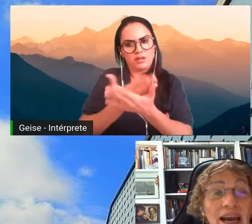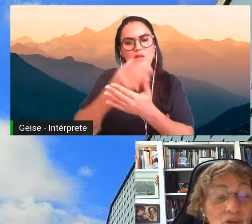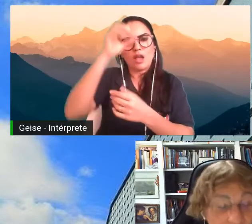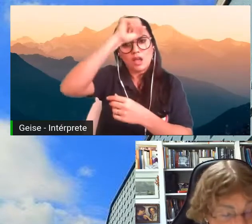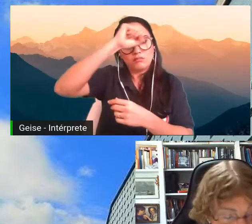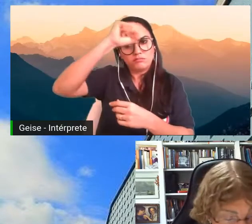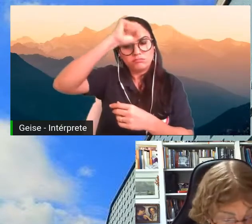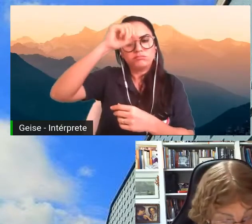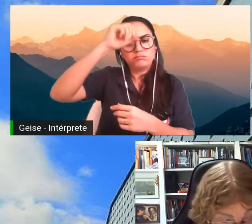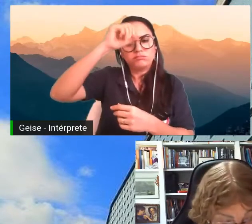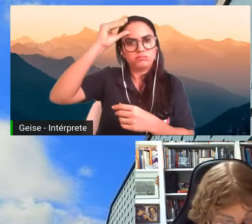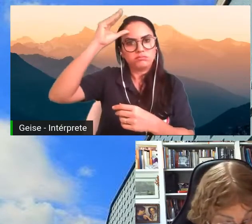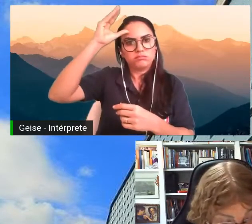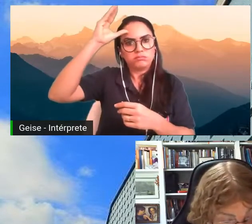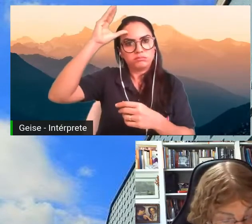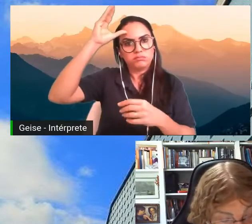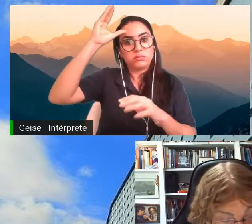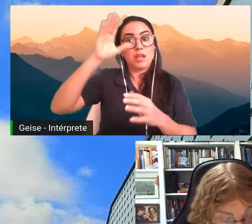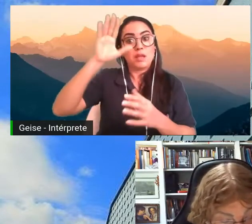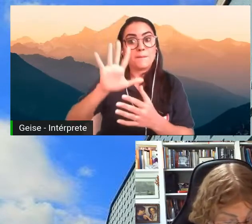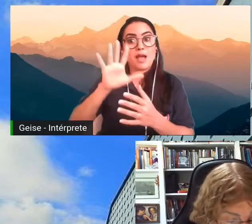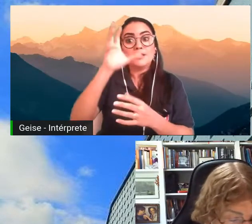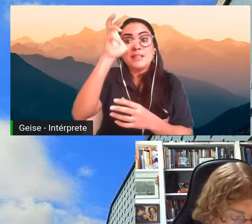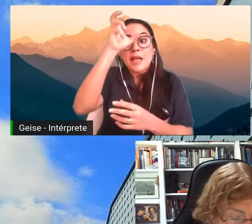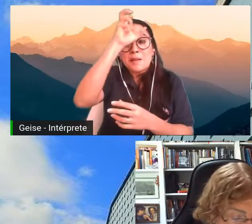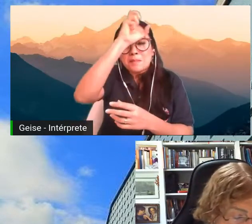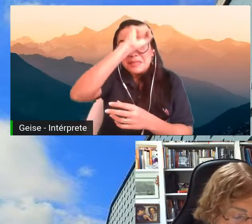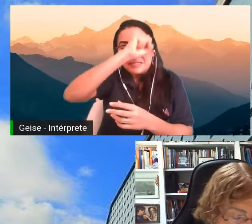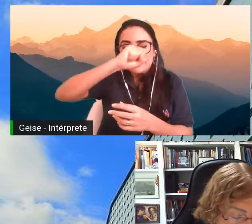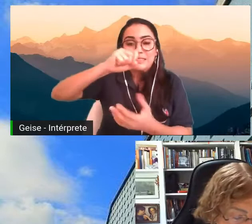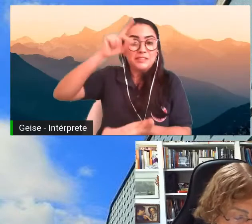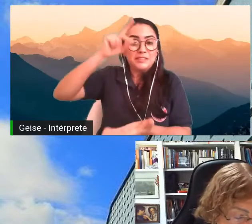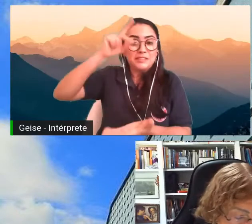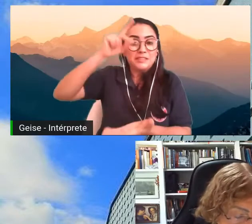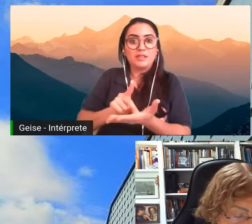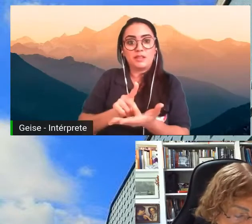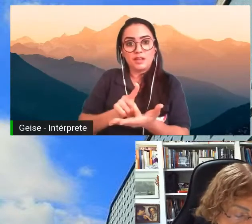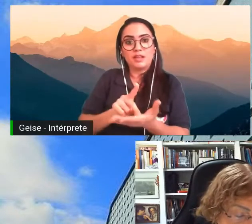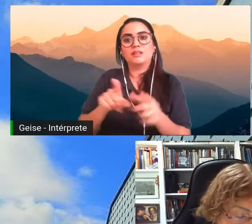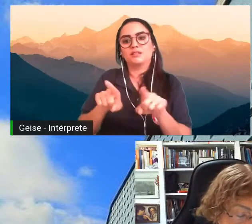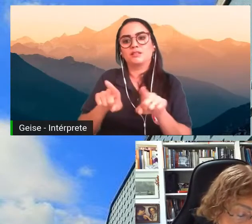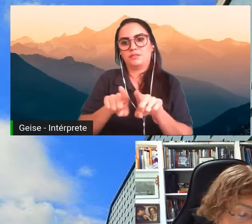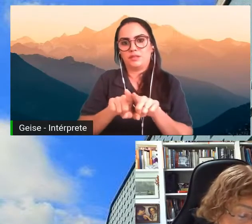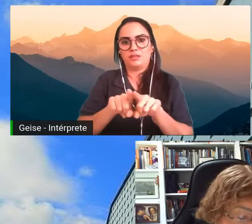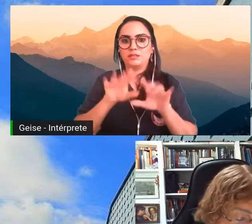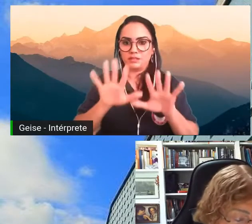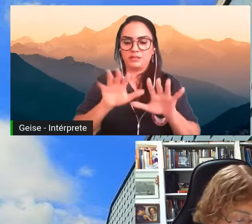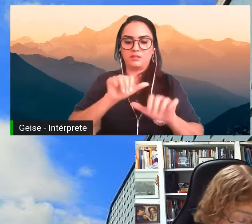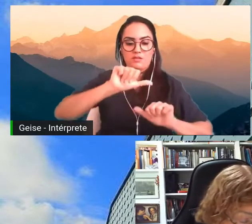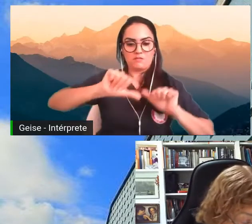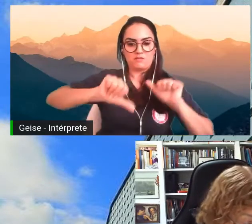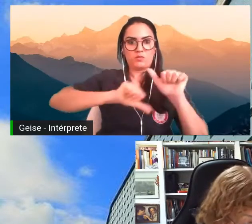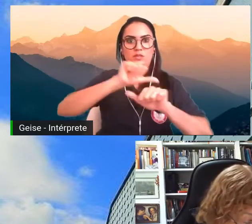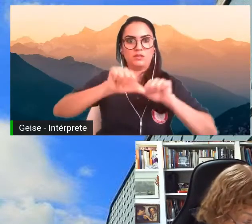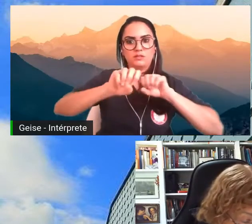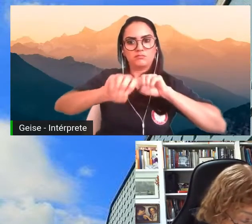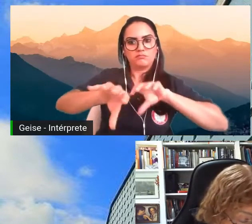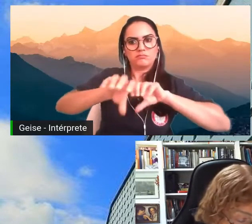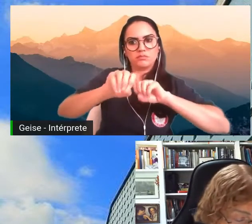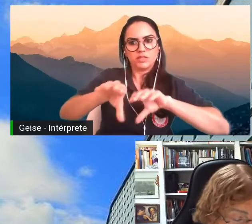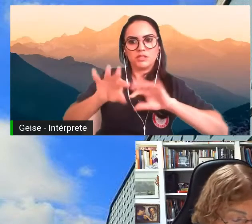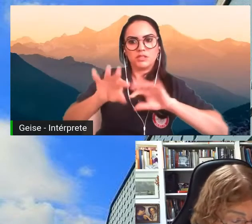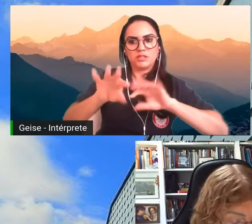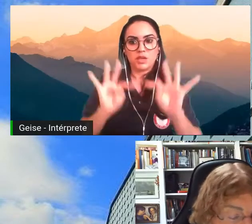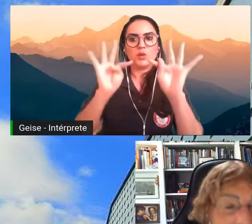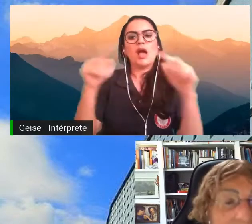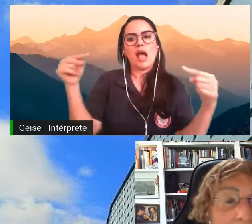aquilo que é o verdadeiro conhecimento. Então, para mim, a questão da transformação tecnológica, ela vai por aí. E mundo do trabalho,